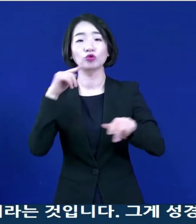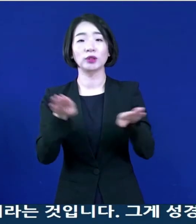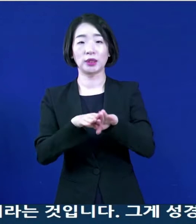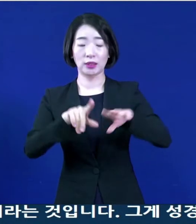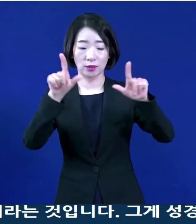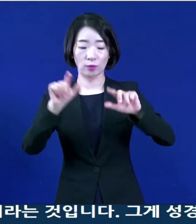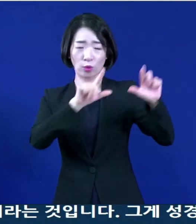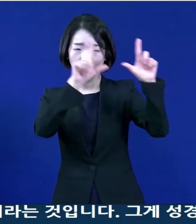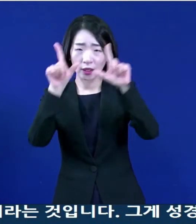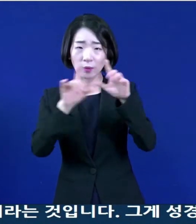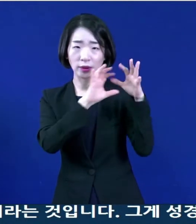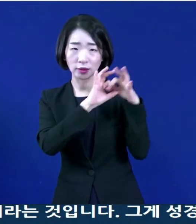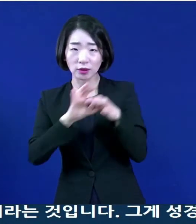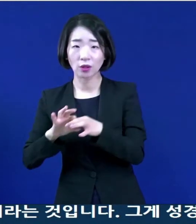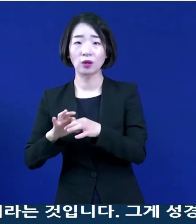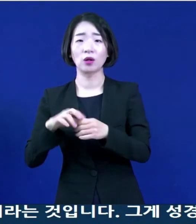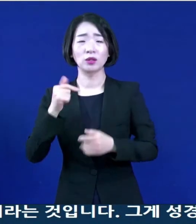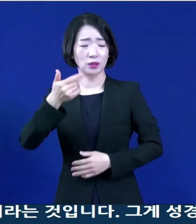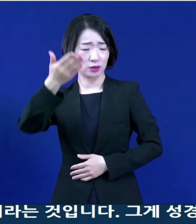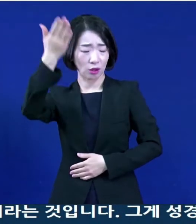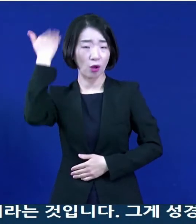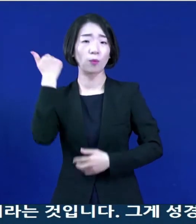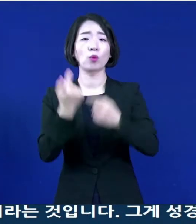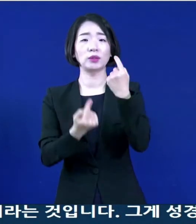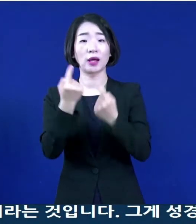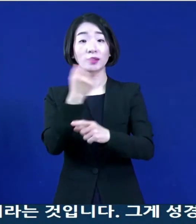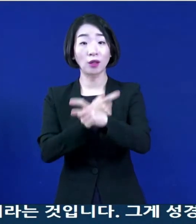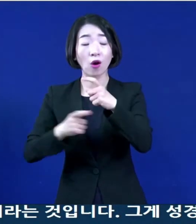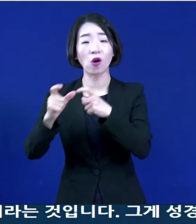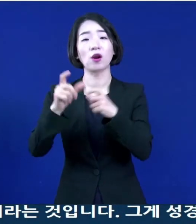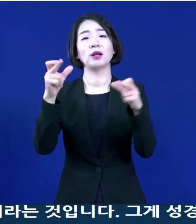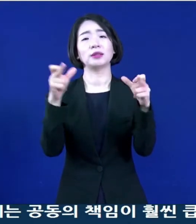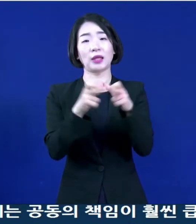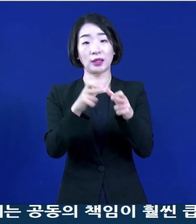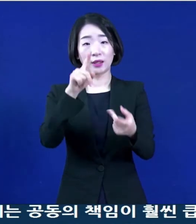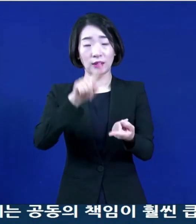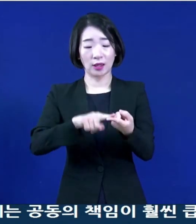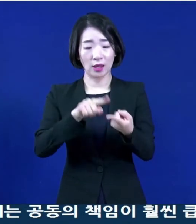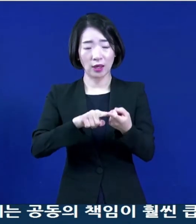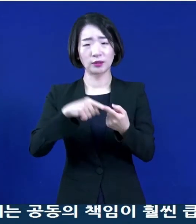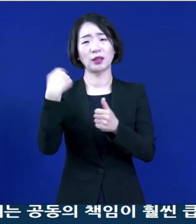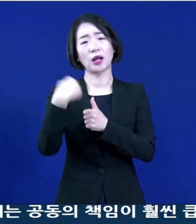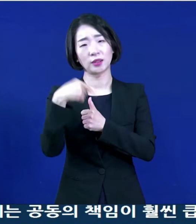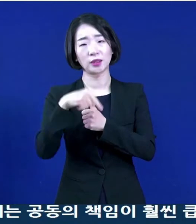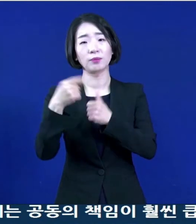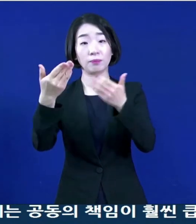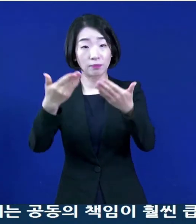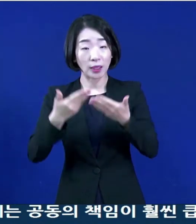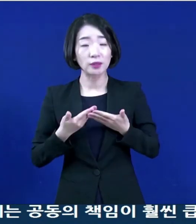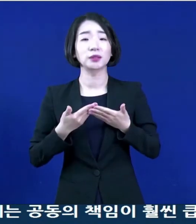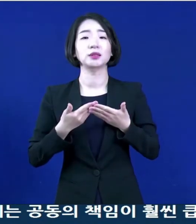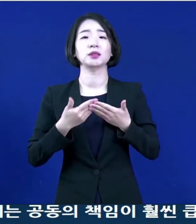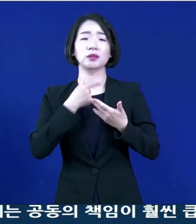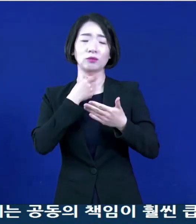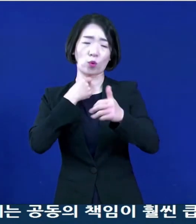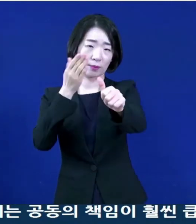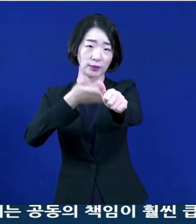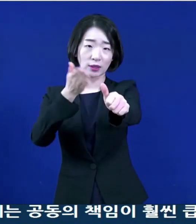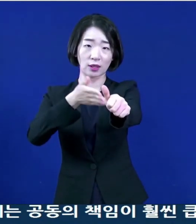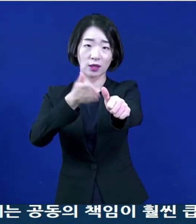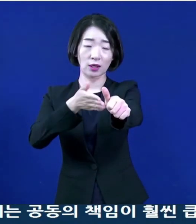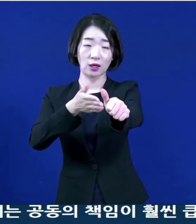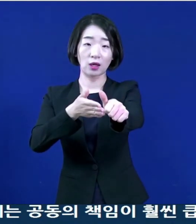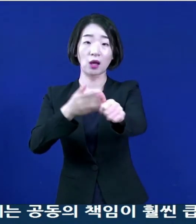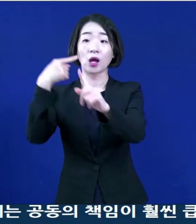성도님들에게 그전보다 더 발전된 하나님의 장애에 대한 가르침을 배우는 복된 시간이 되기를 소망해 봅니다.